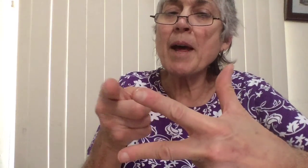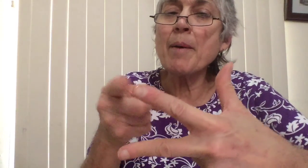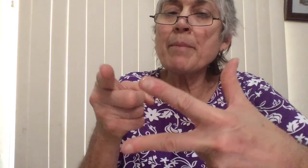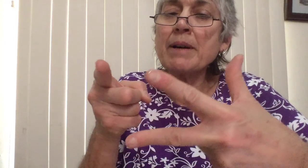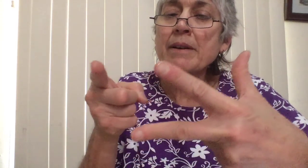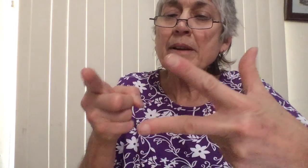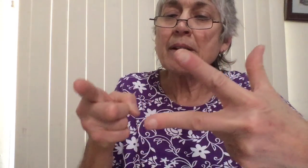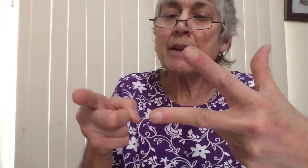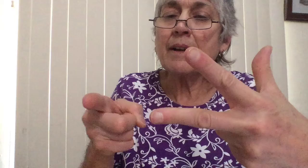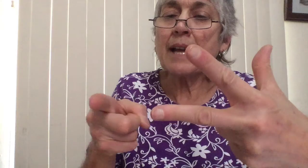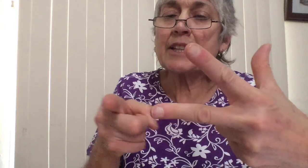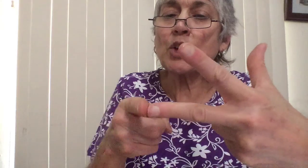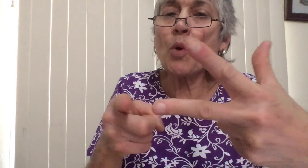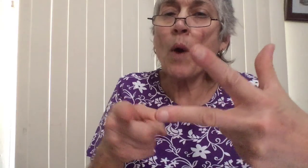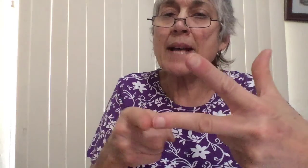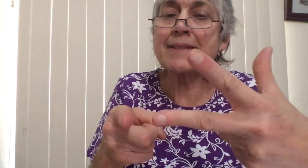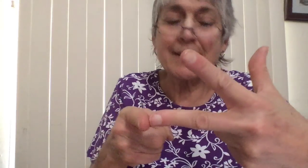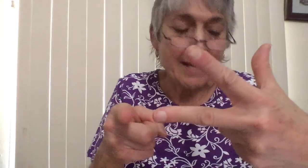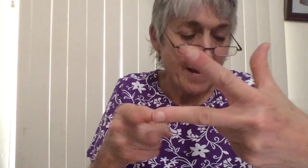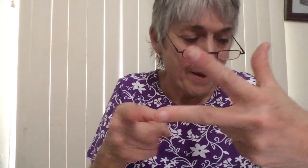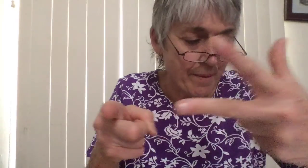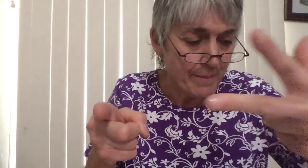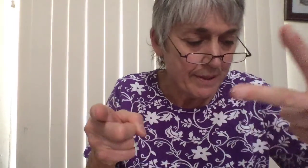deuxième, la troisième,